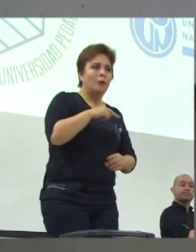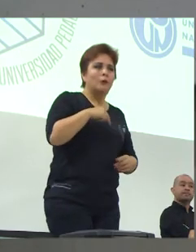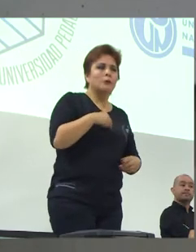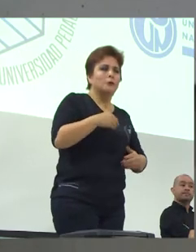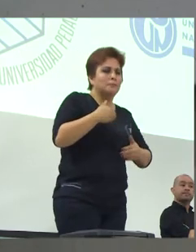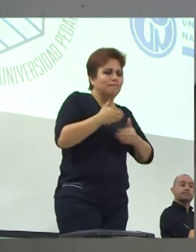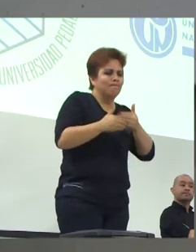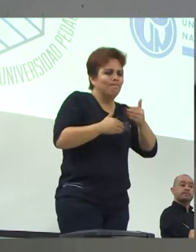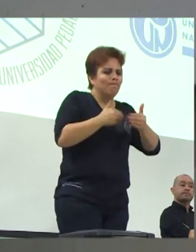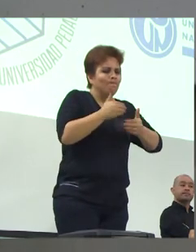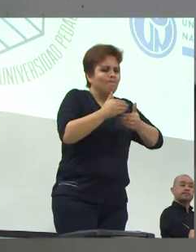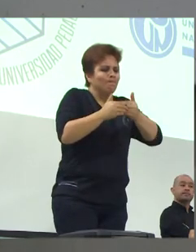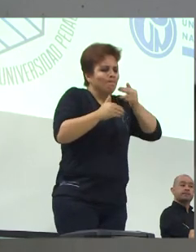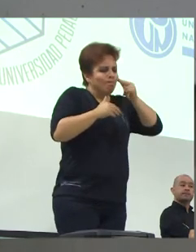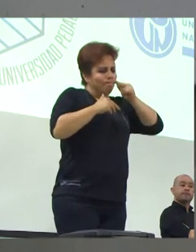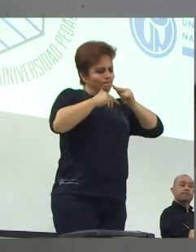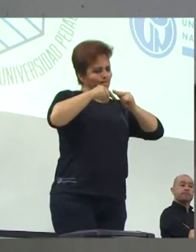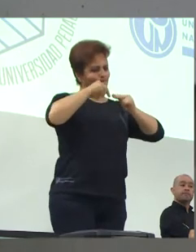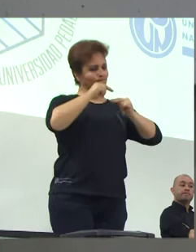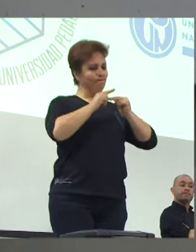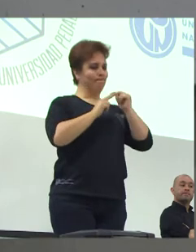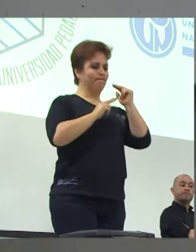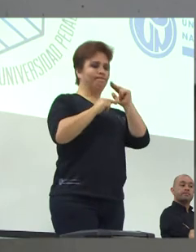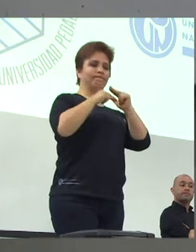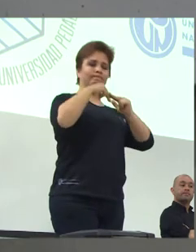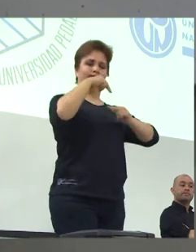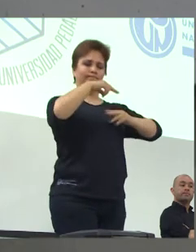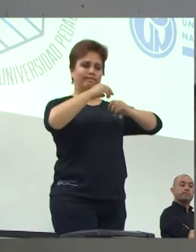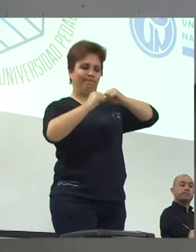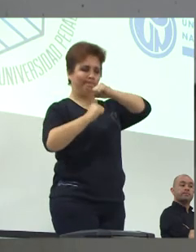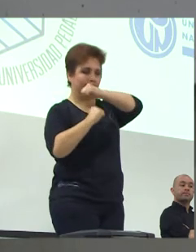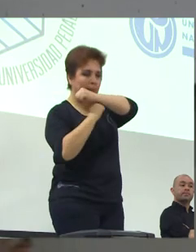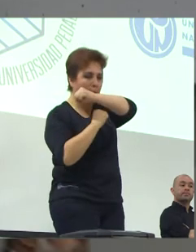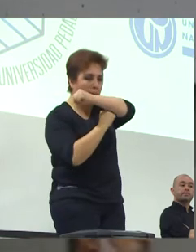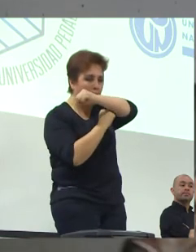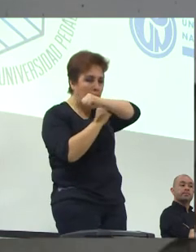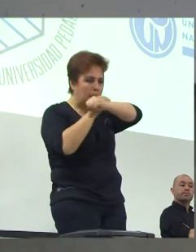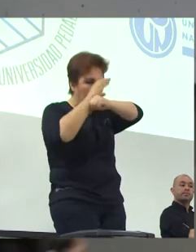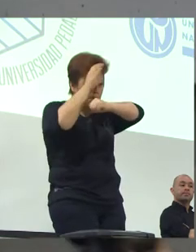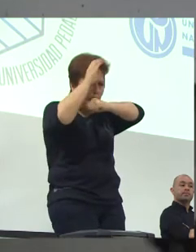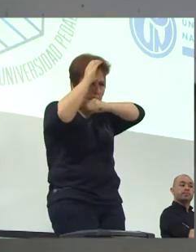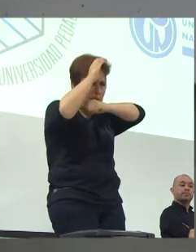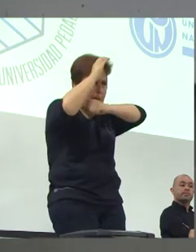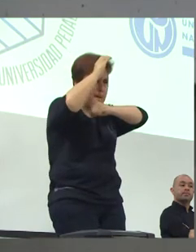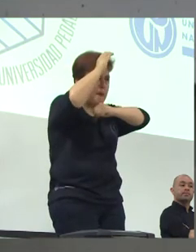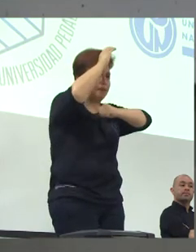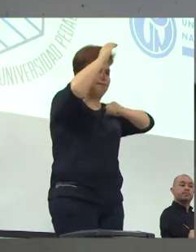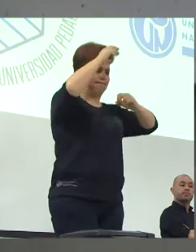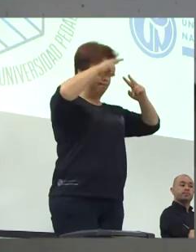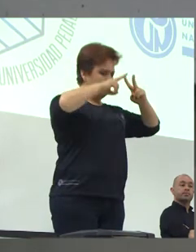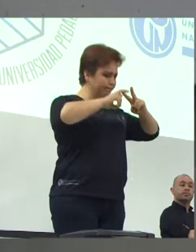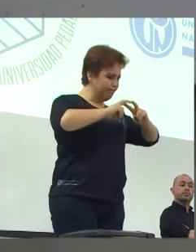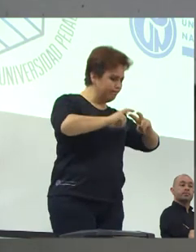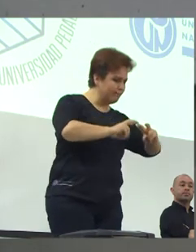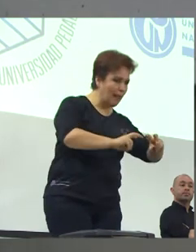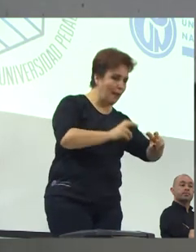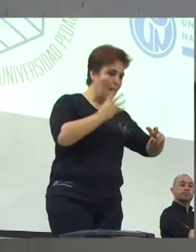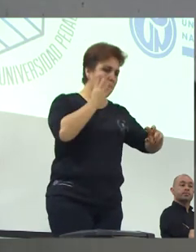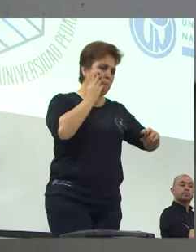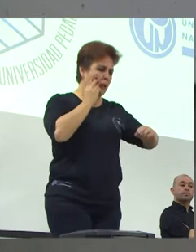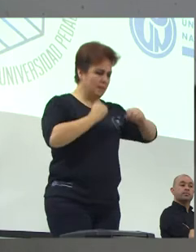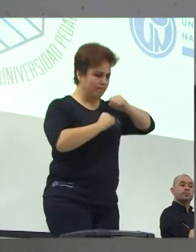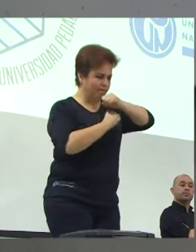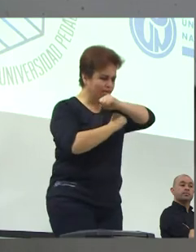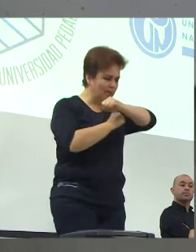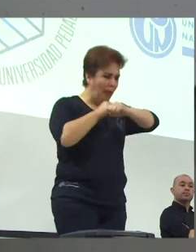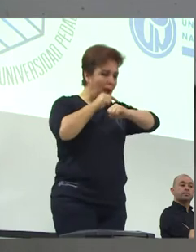construido con sólidos argumentos conceptuales investigativos y experiencial es